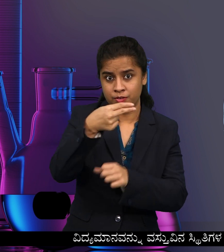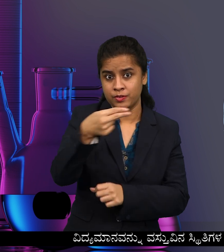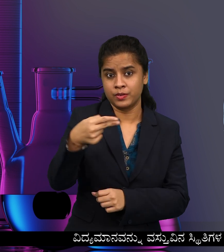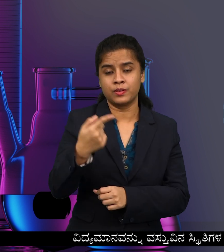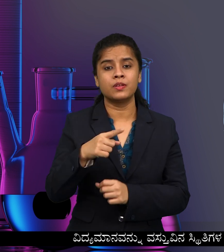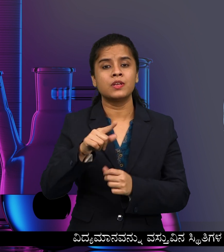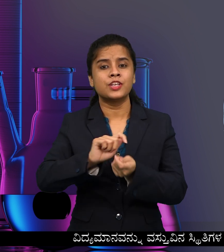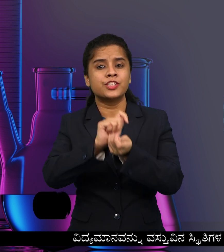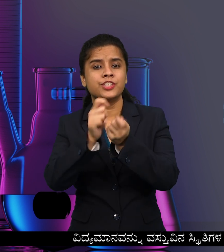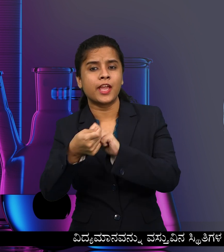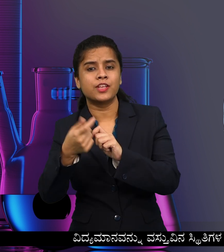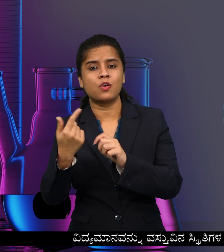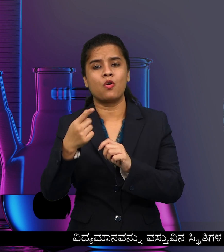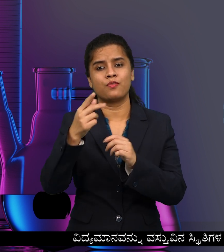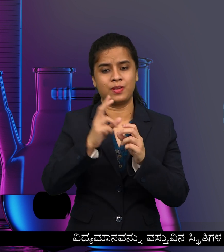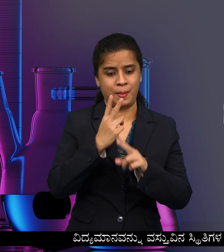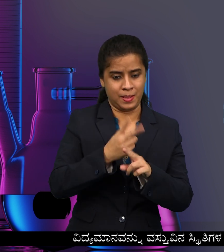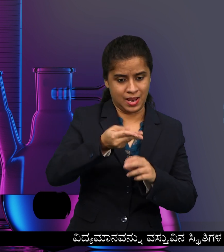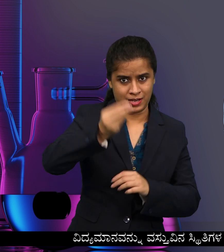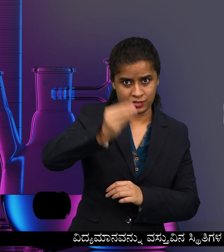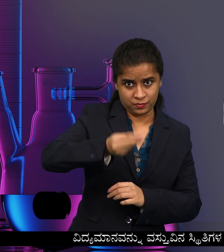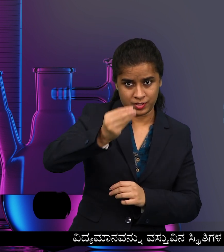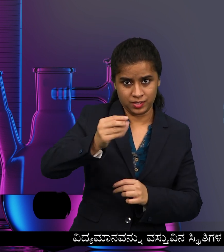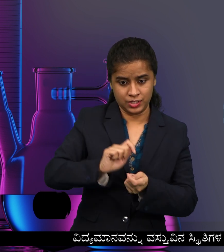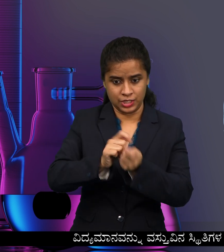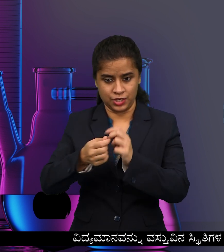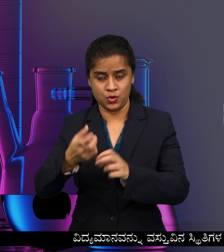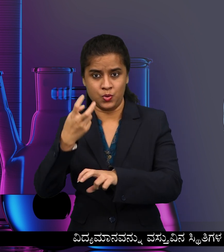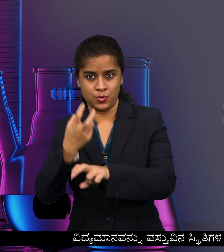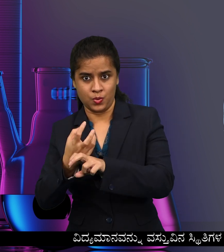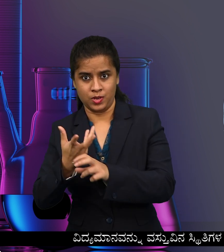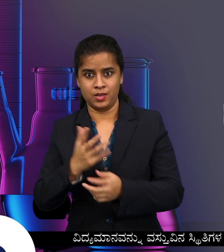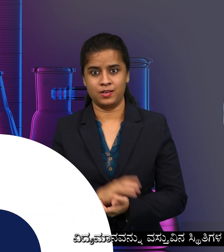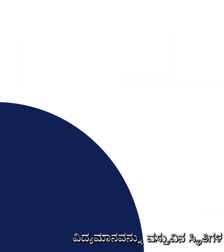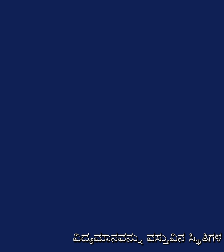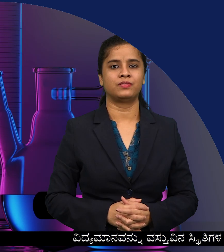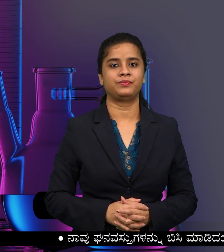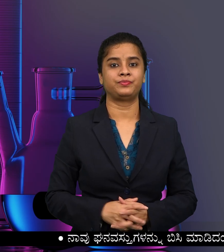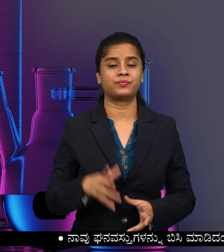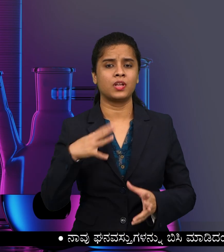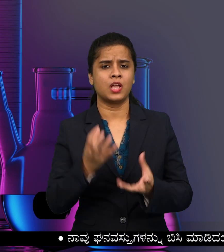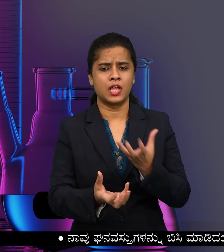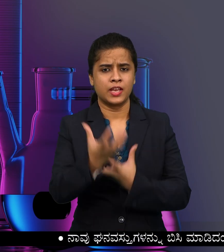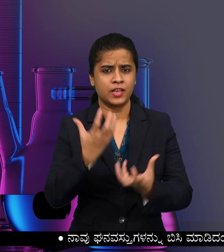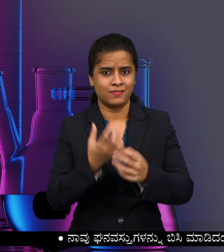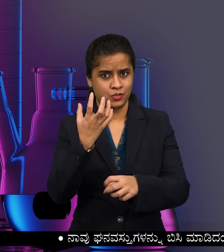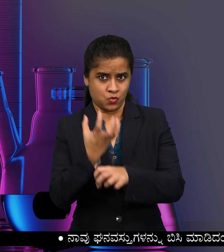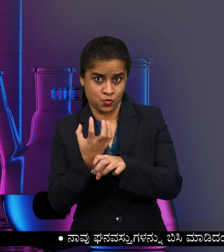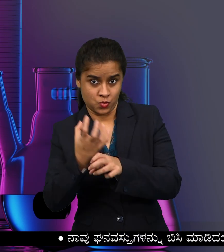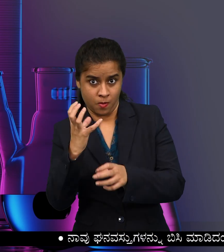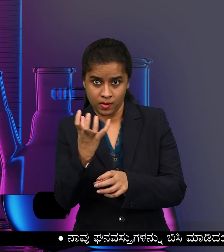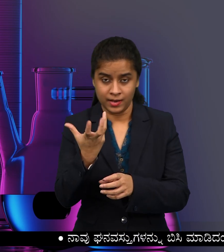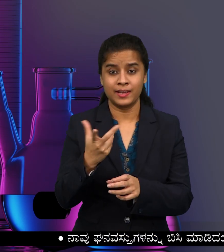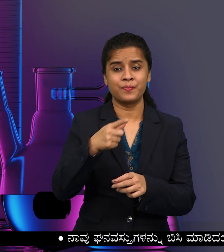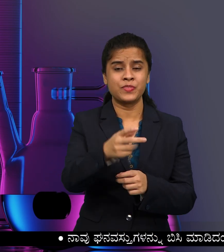ವಿದ್ಯಮಾನವನ್ನು ವಸ್ತುವಿನ ಸ್ಥಿತಿಗಳ ಪರಸ್ಪರ ಪರಿವರ್ತನೆ ಎಂದು ಕರೆಯಲಾಗುತ್ತದೆ. ನಾವು